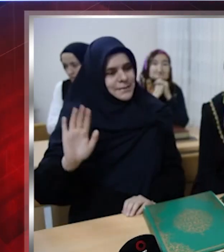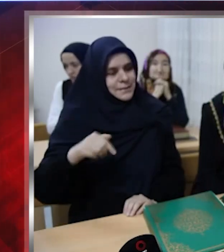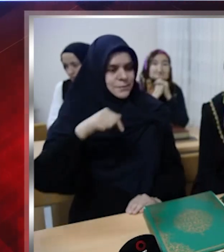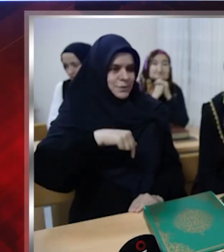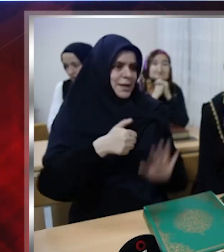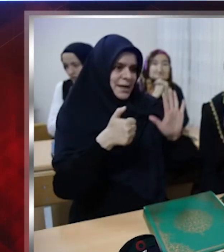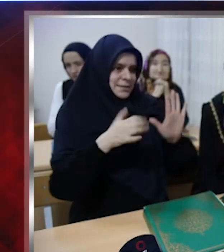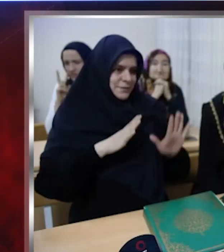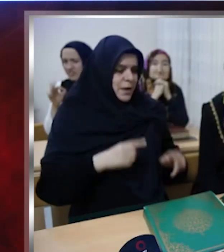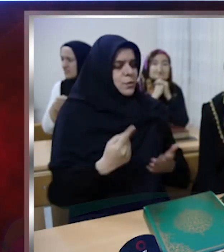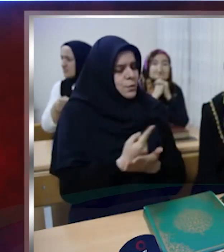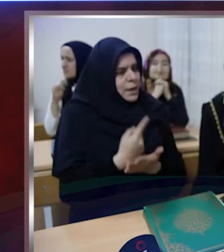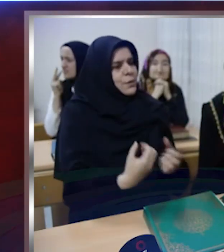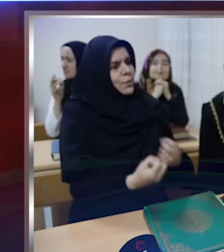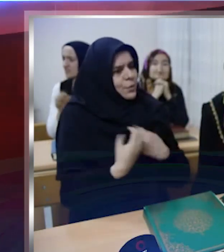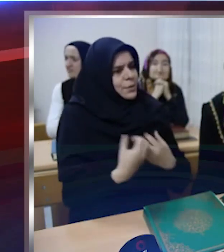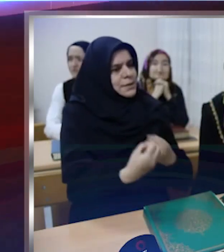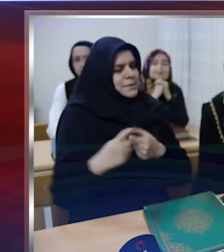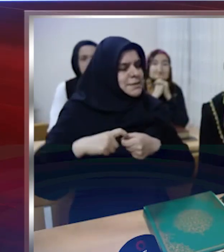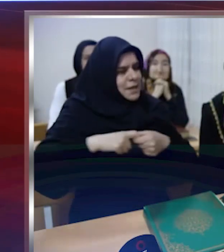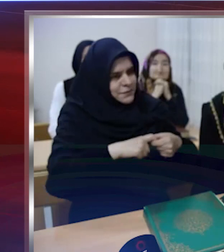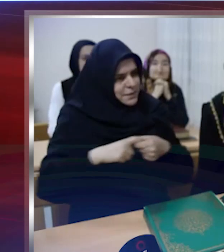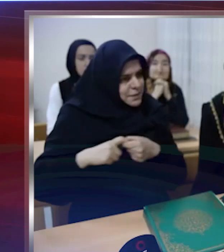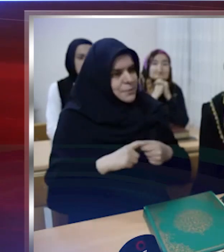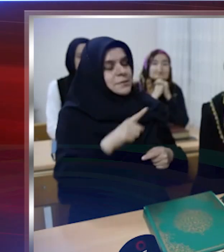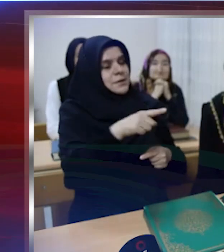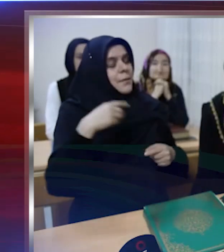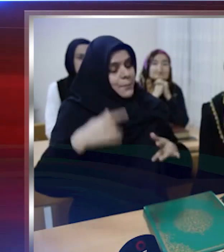9 kişiyiz. İkisi gelmedi.